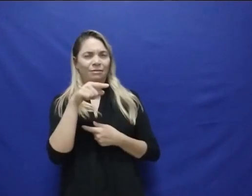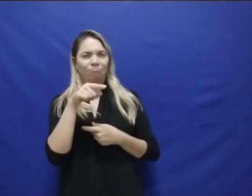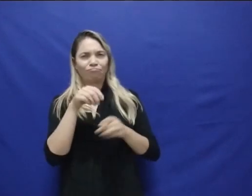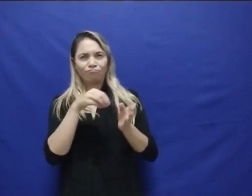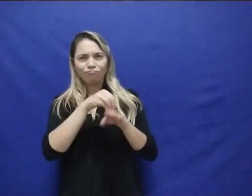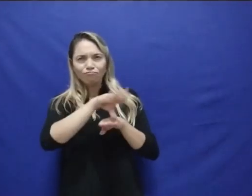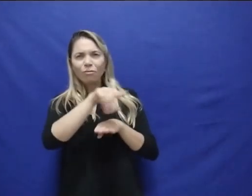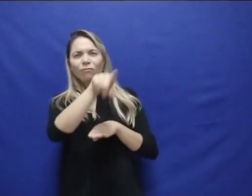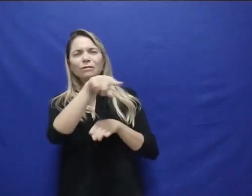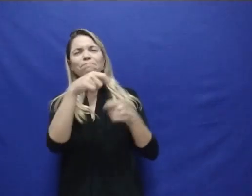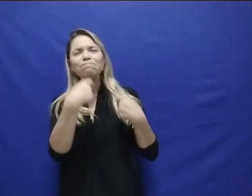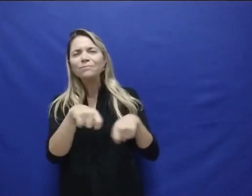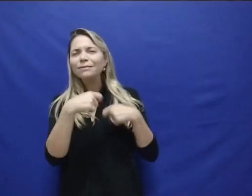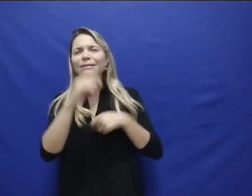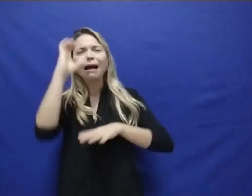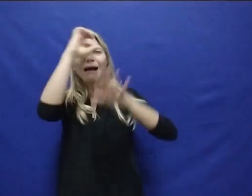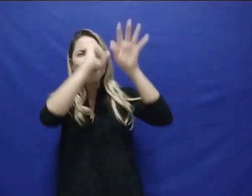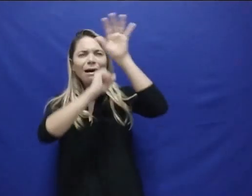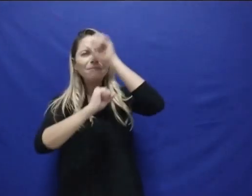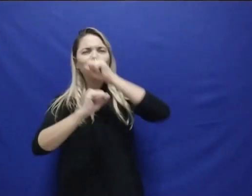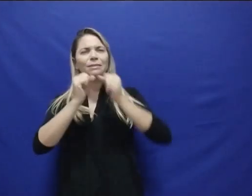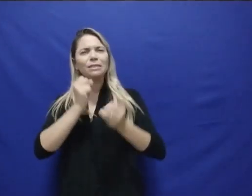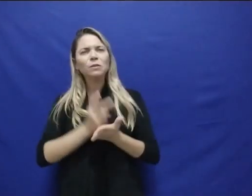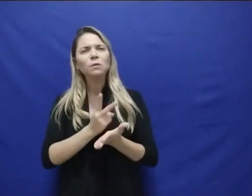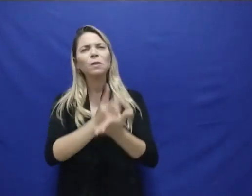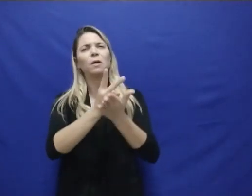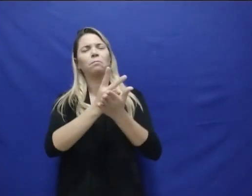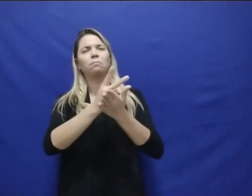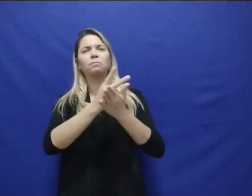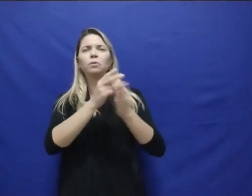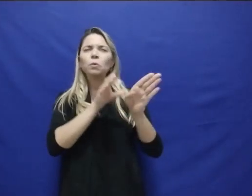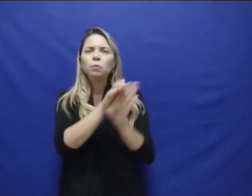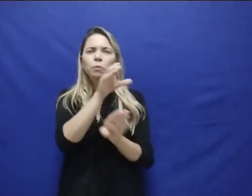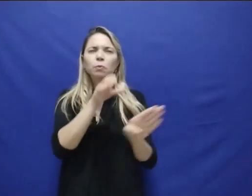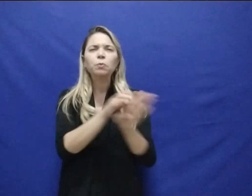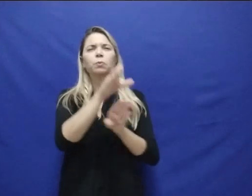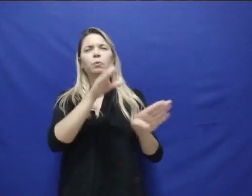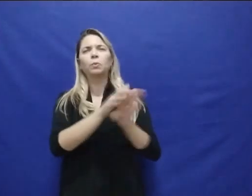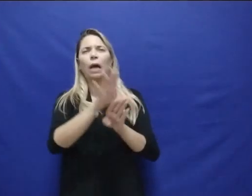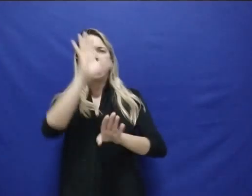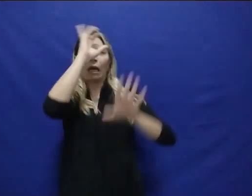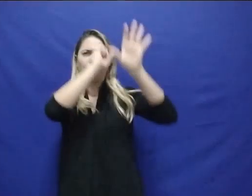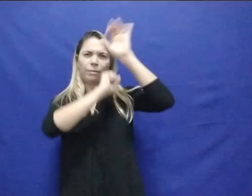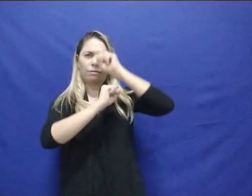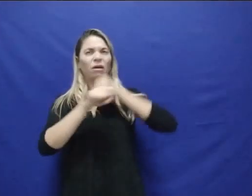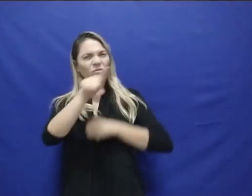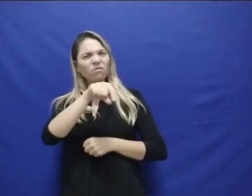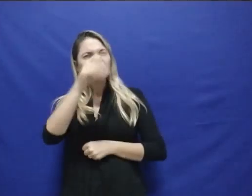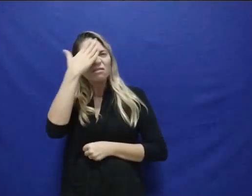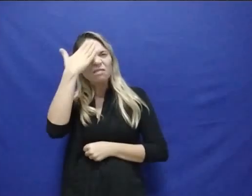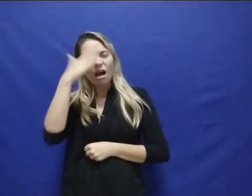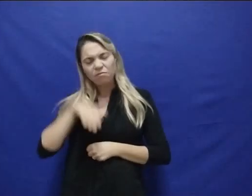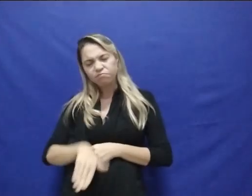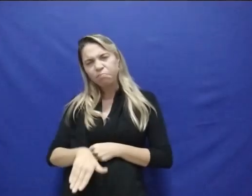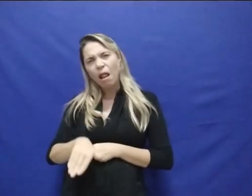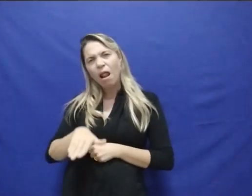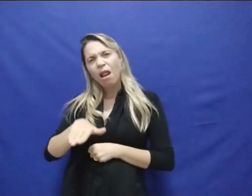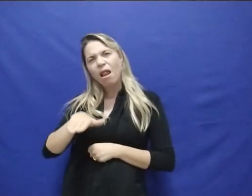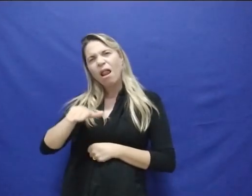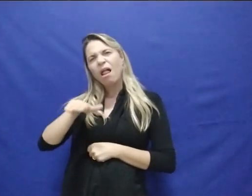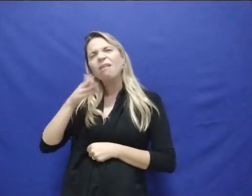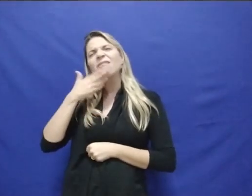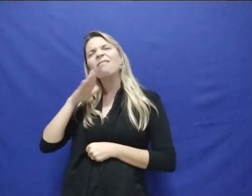inteirado, sabendo de quem o aprendeste, e que desde a infância sabes as sagradas letras, que